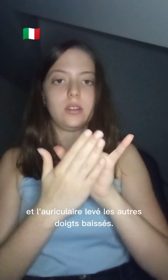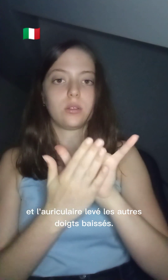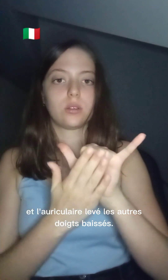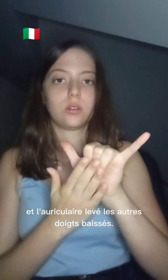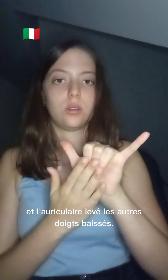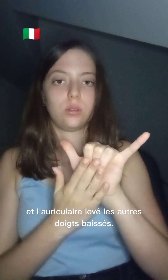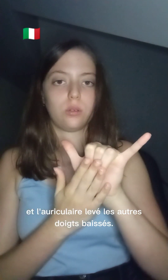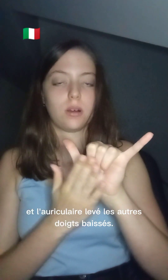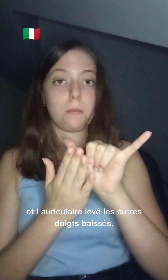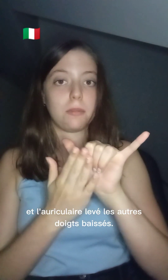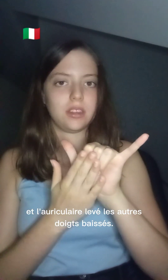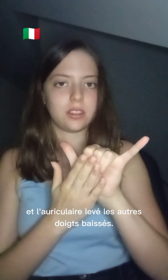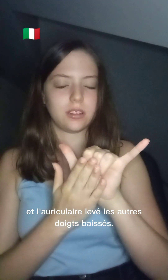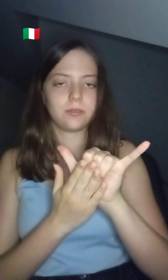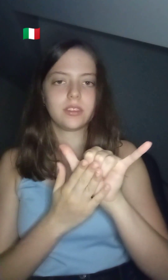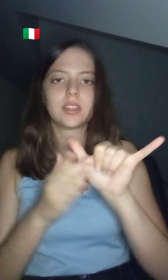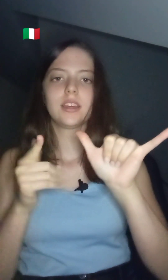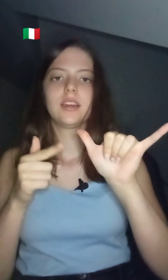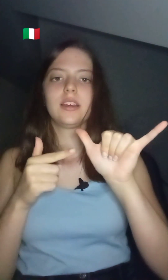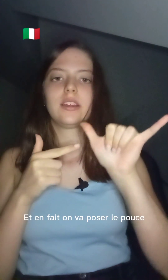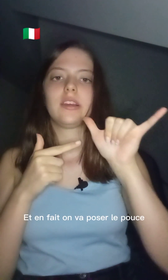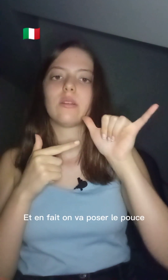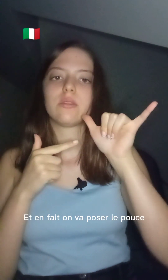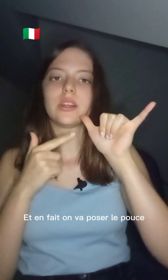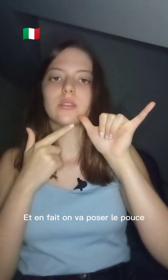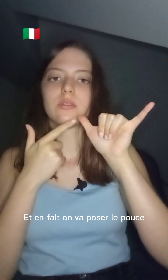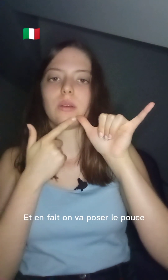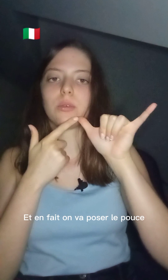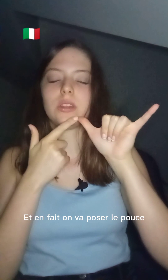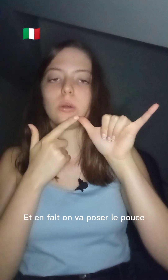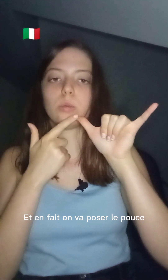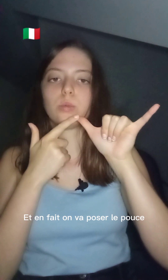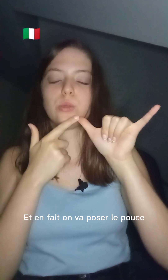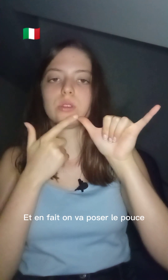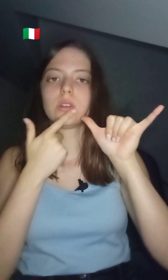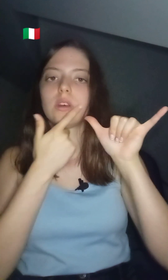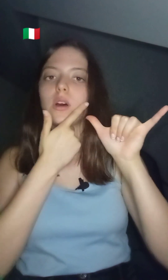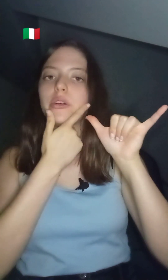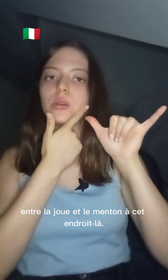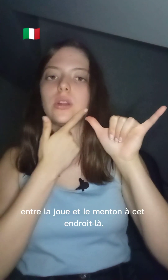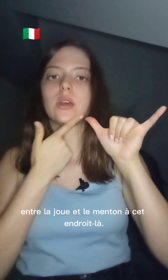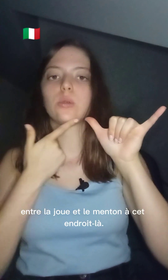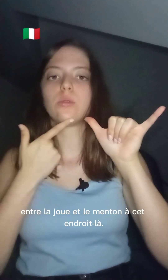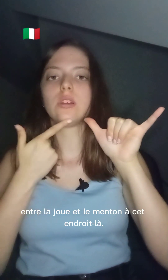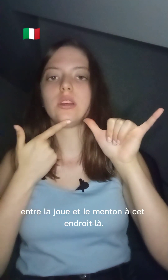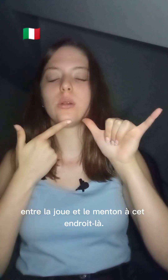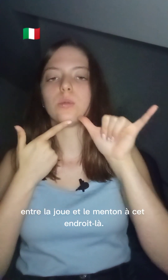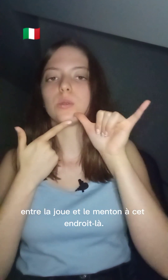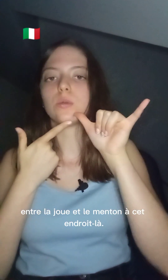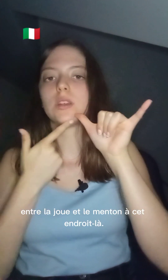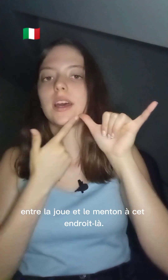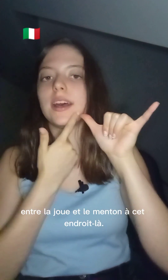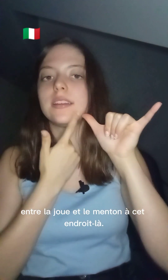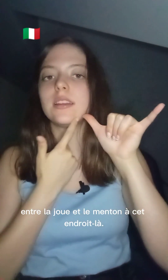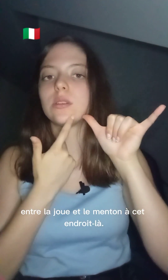autres doigts baissés. Et en fait, on va poser le pouce entre la joue et le menton, à cet